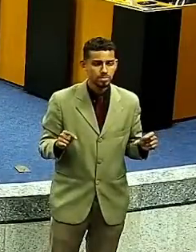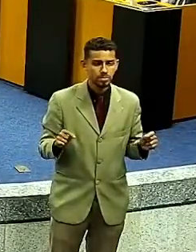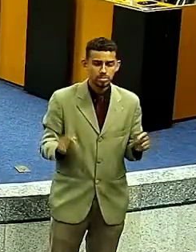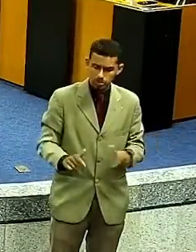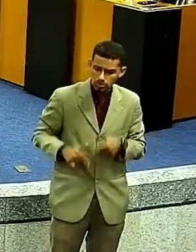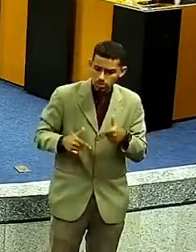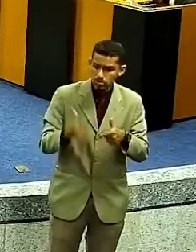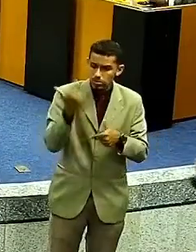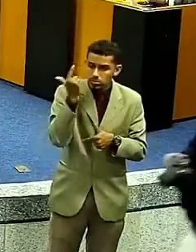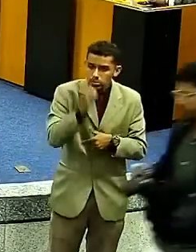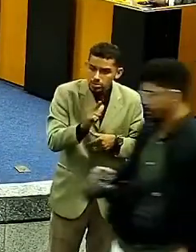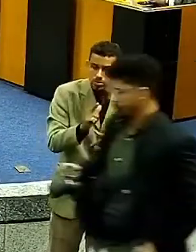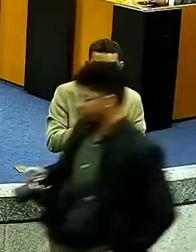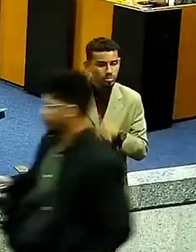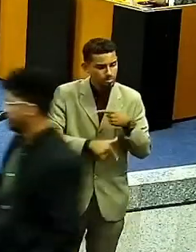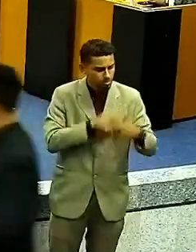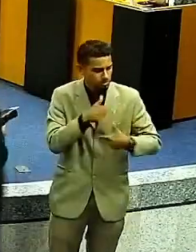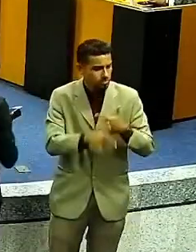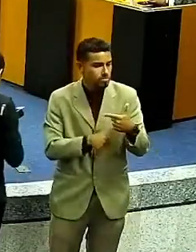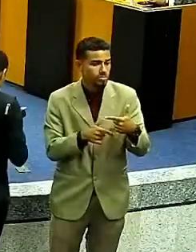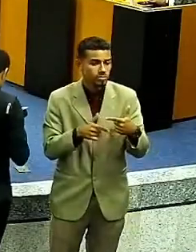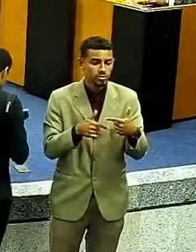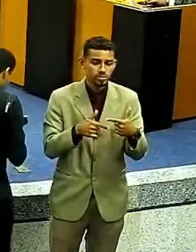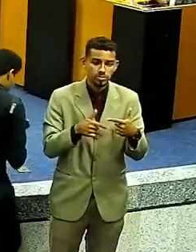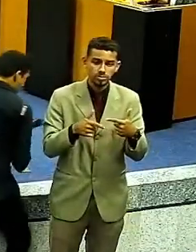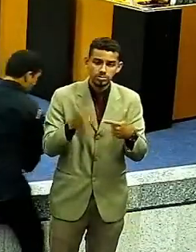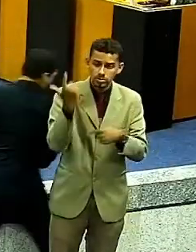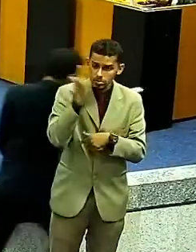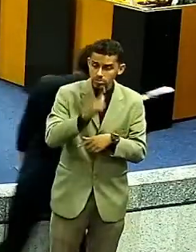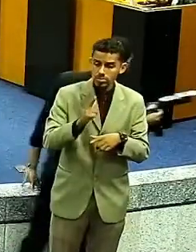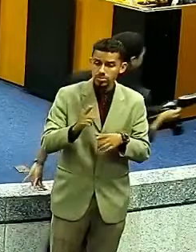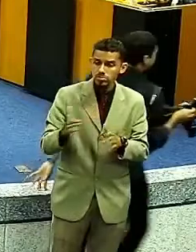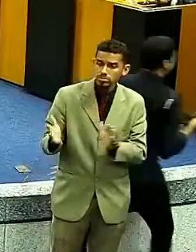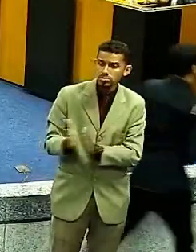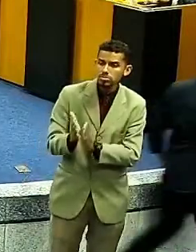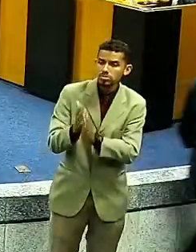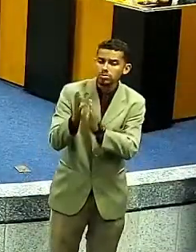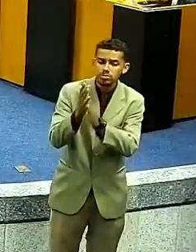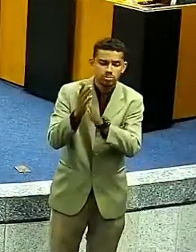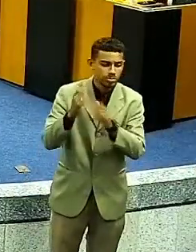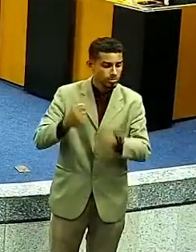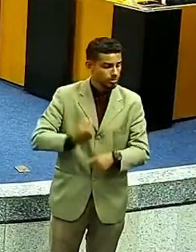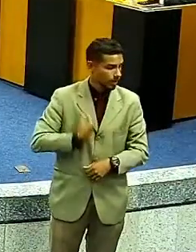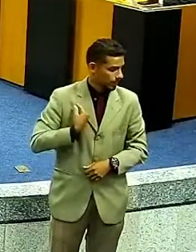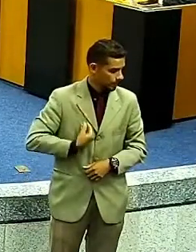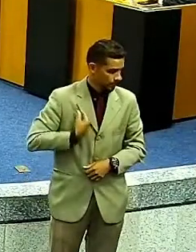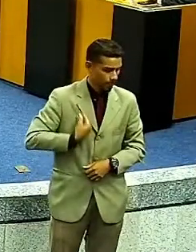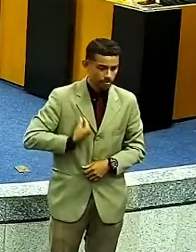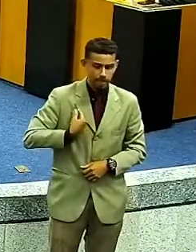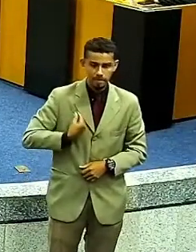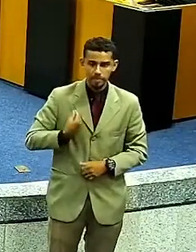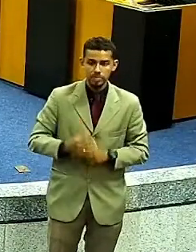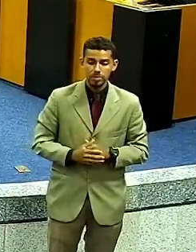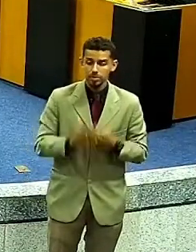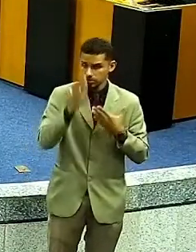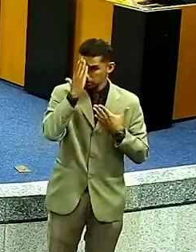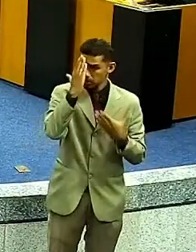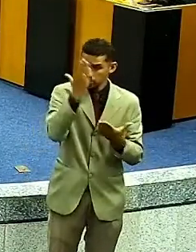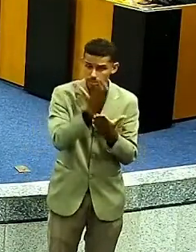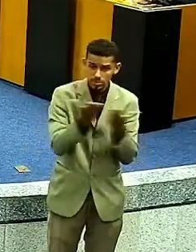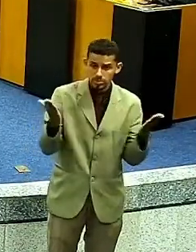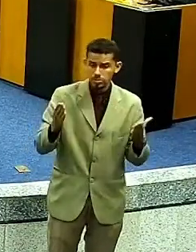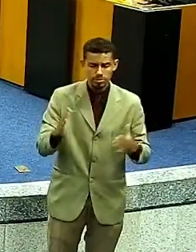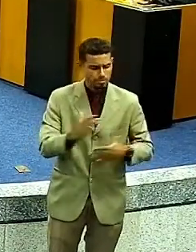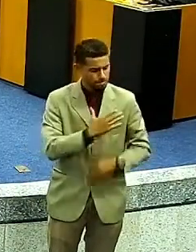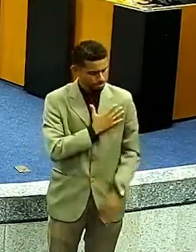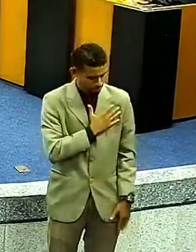deram o trabalho sair dos seus afazeres normais para nos prestigiar com suas presenças Muito obrigado do